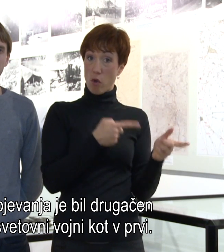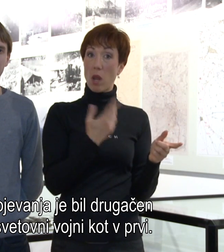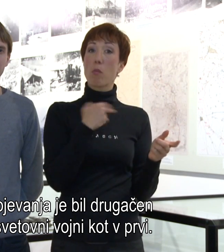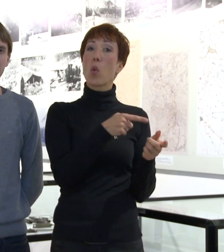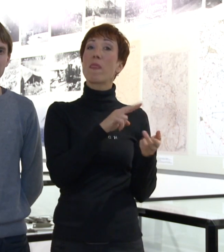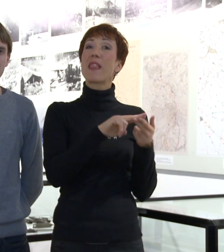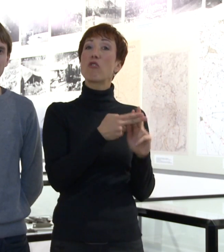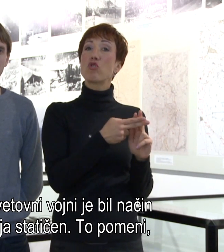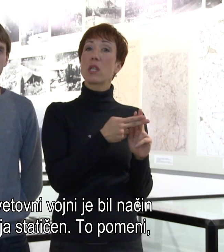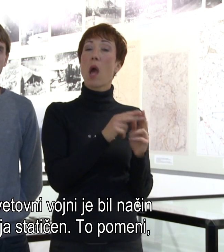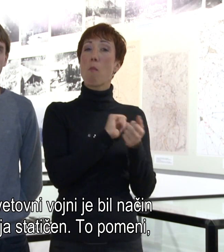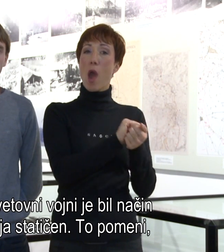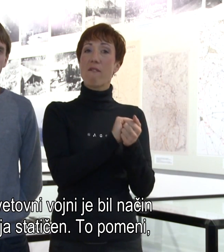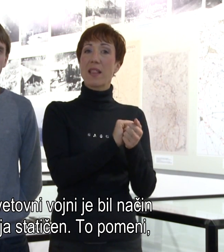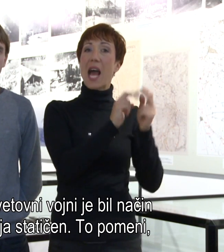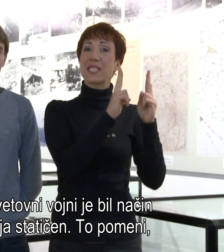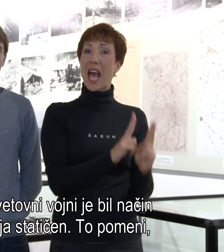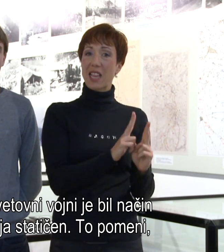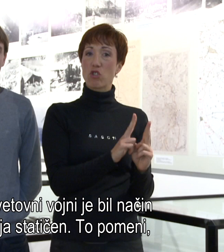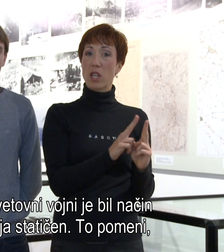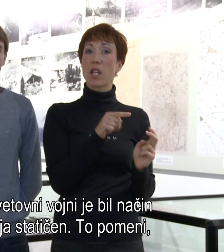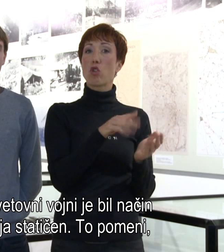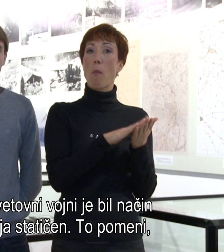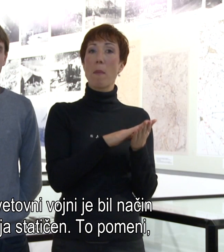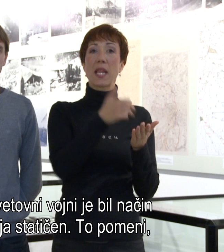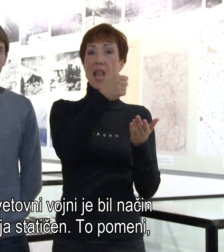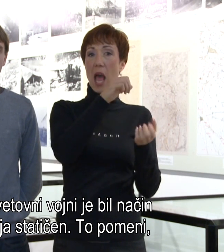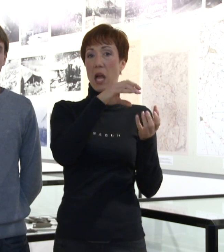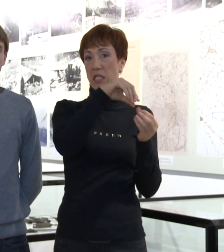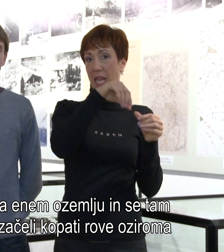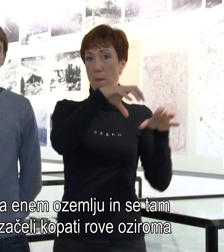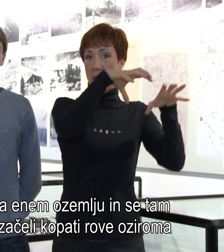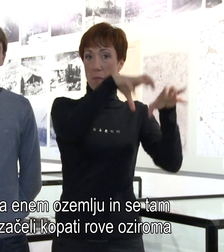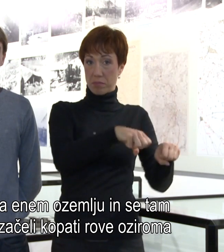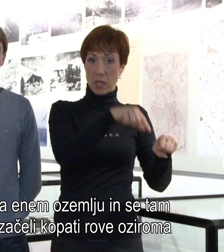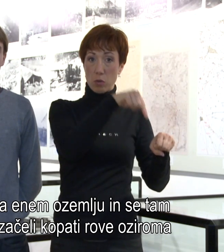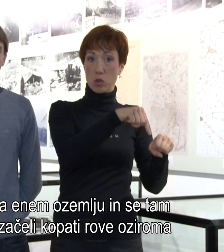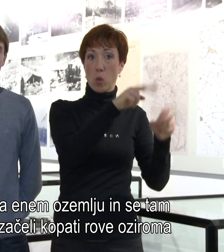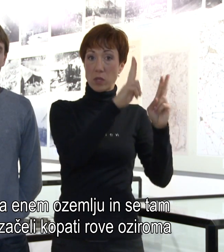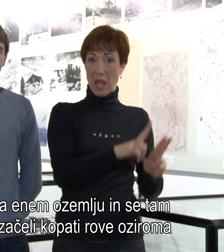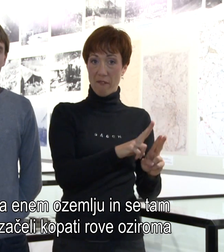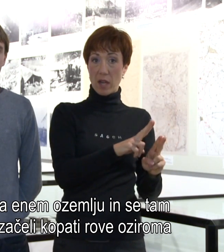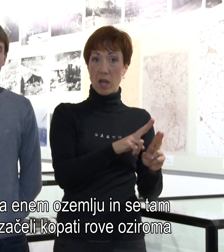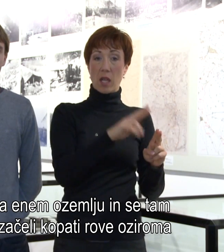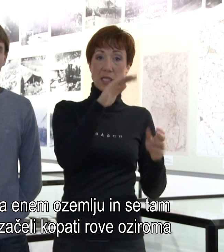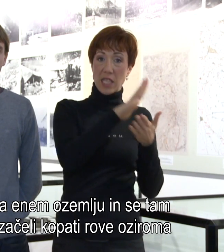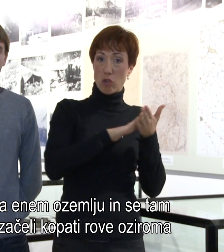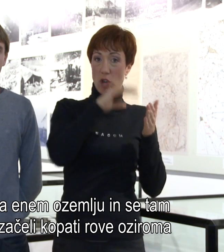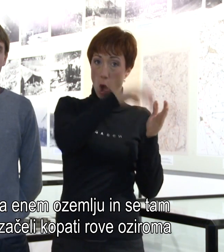bojevanja statičen. To pomeni, da so prišli na eno ozemlje, se tam ustavili, začeli kopati